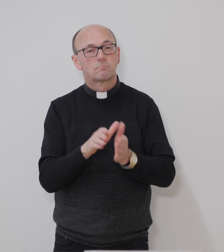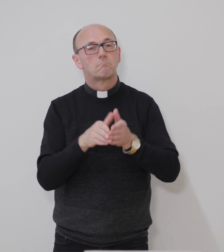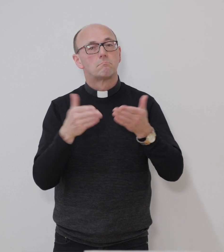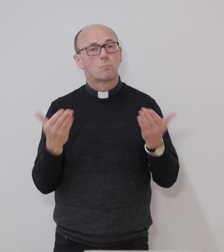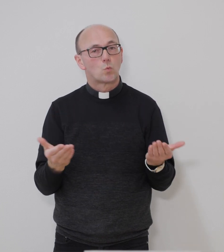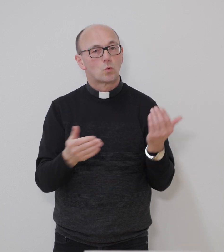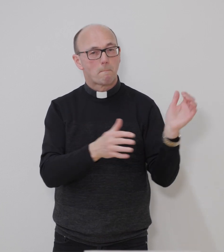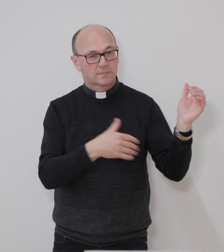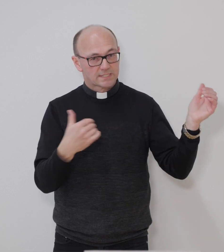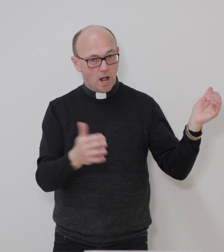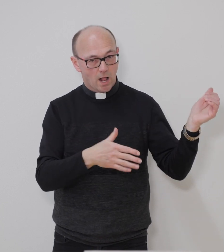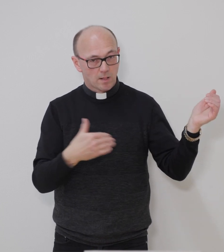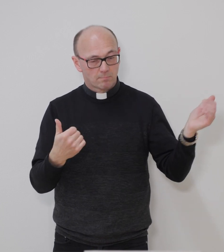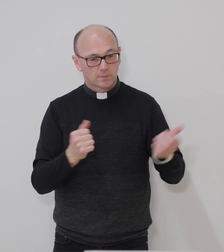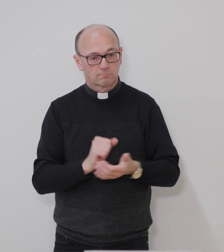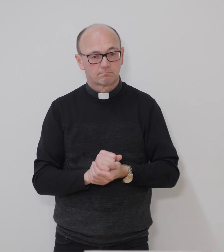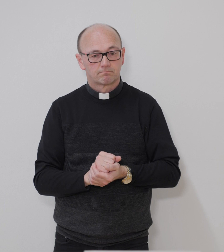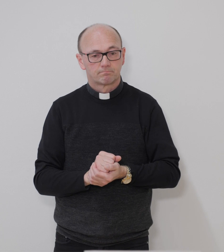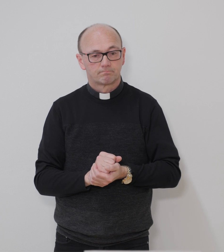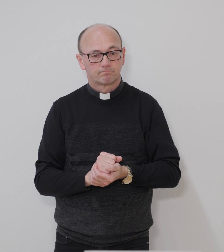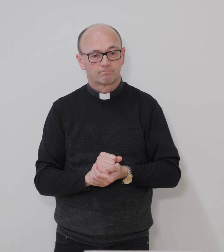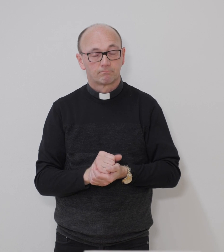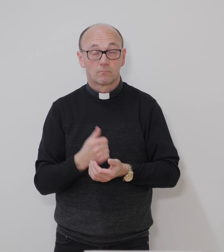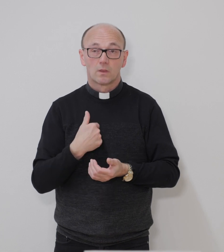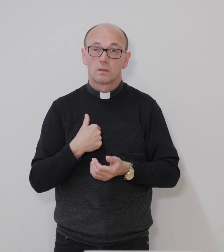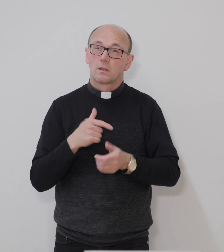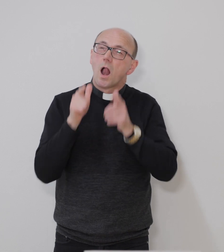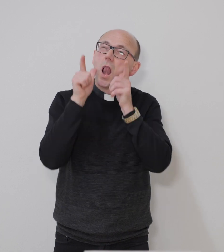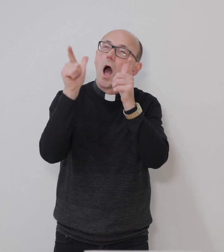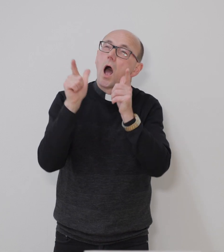Wir hören aus dem Buch der Psalmen.